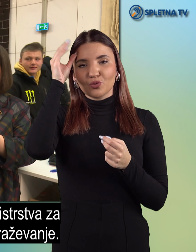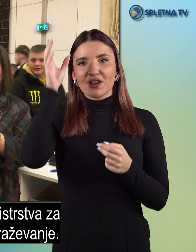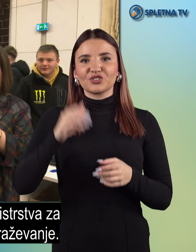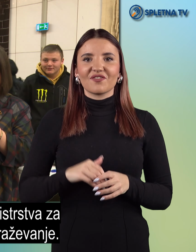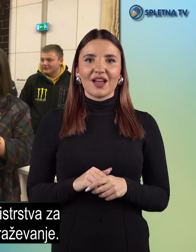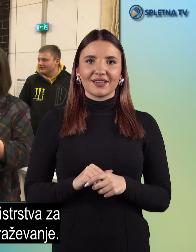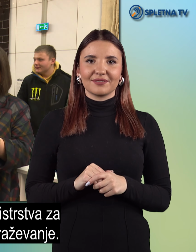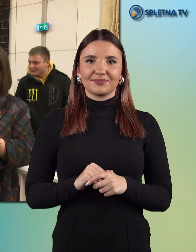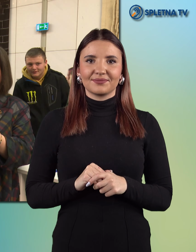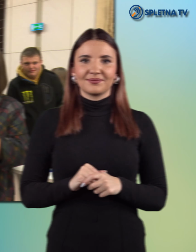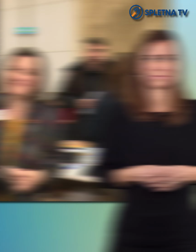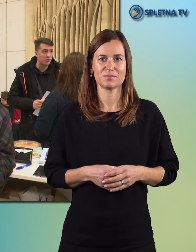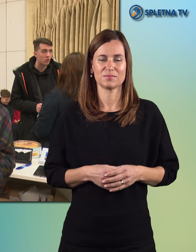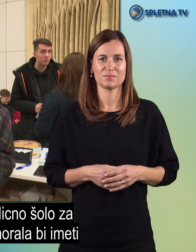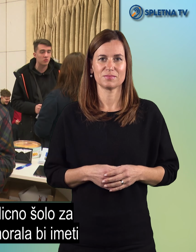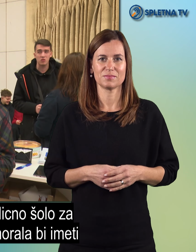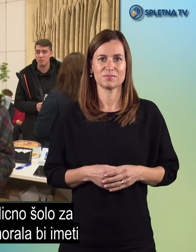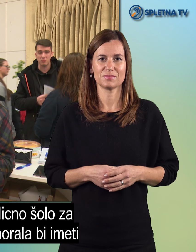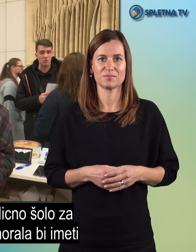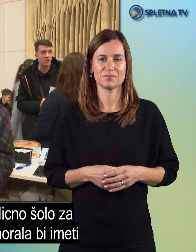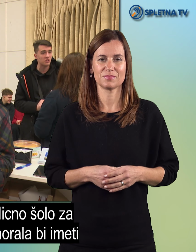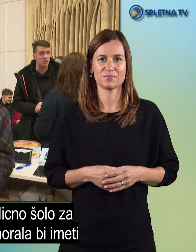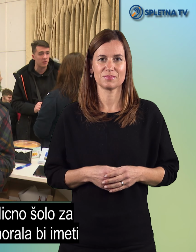in izobraževanje. Učujem